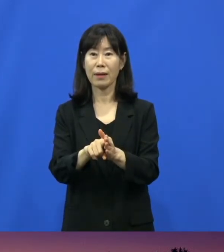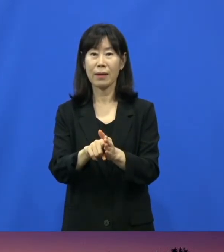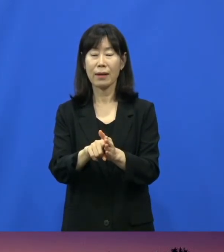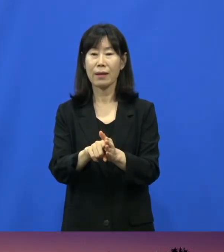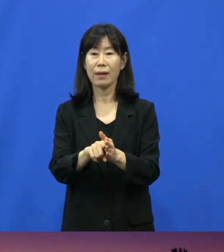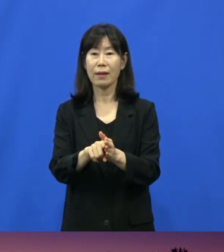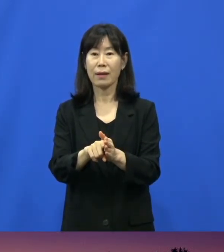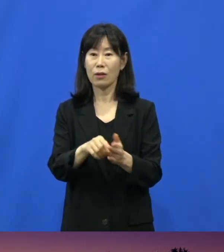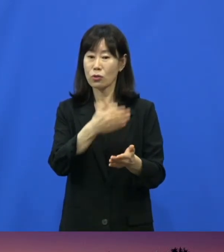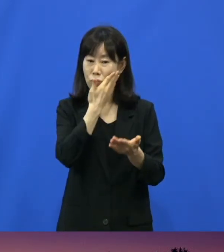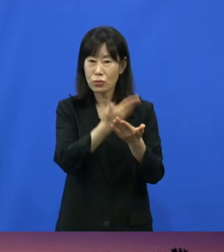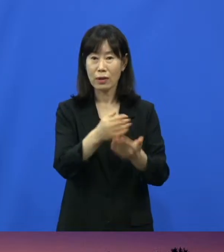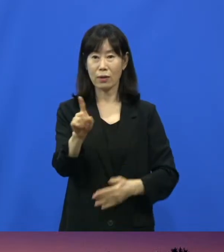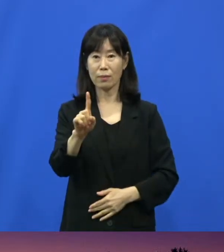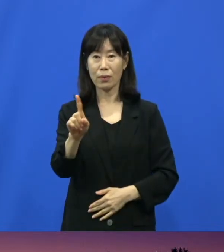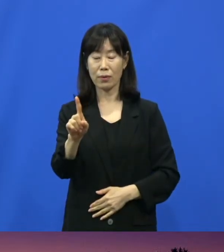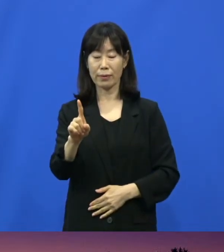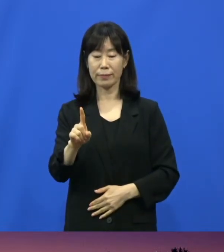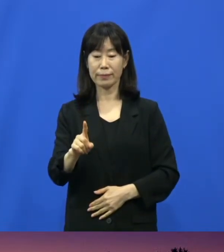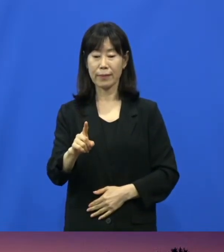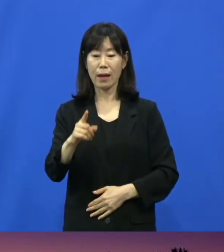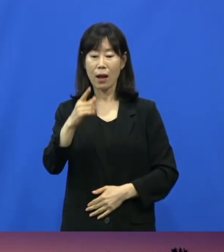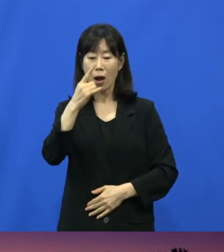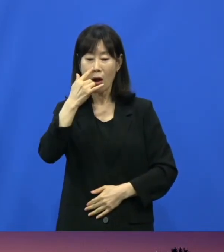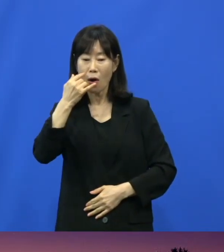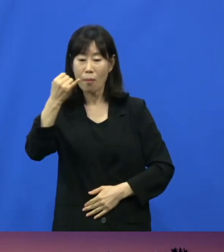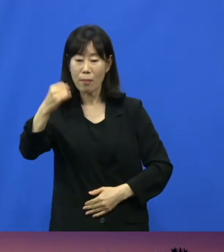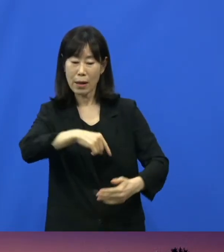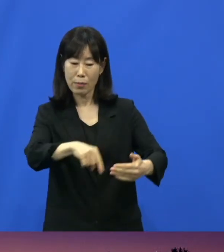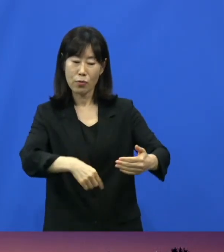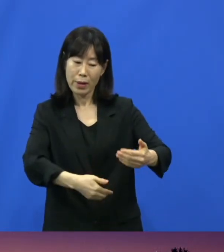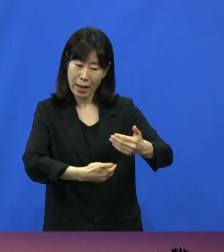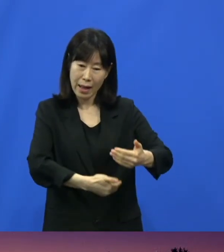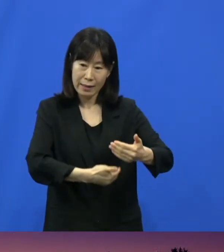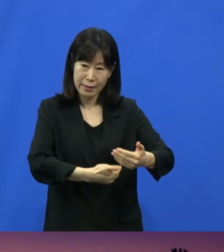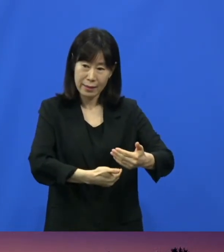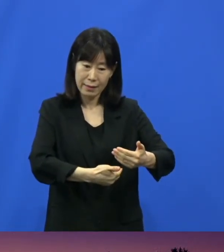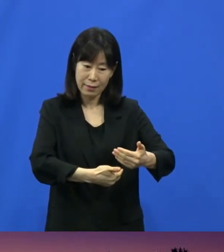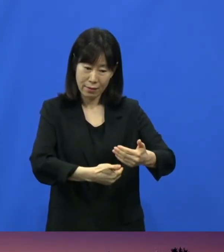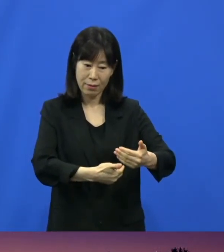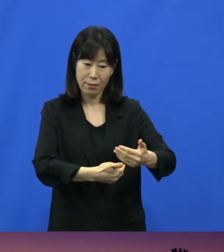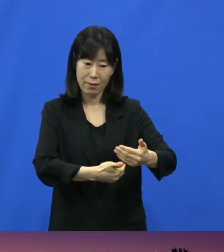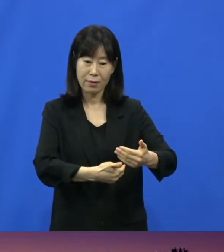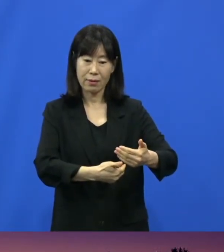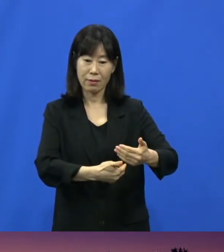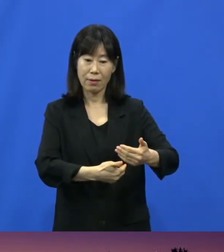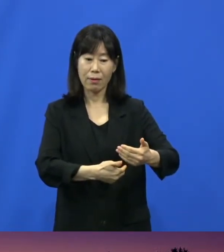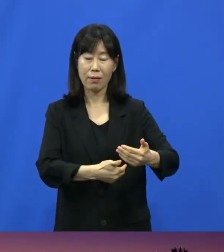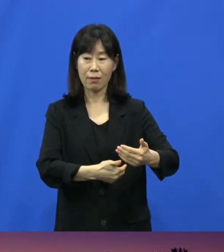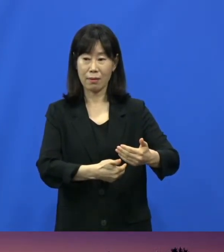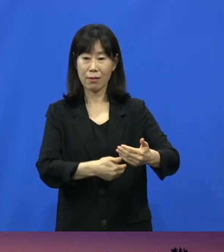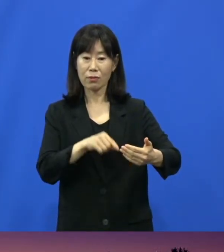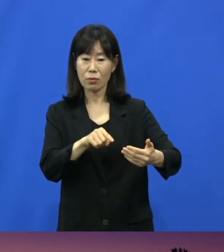중요한 것은 뭘까요? 엄마의 품에 안겨 있어야 된다는 거예요. 누구 안기는 거죠? 그러면 어떤 이것은 방법이나 기술이 아니란 말이죠.